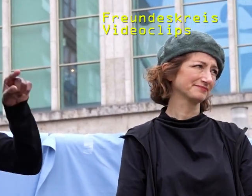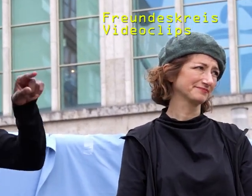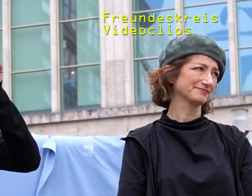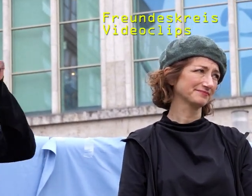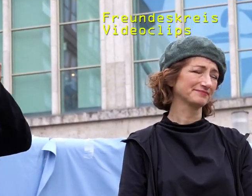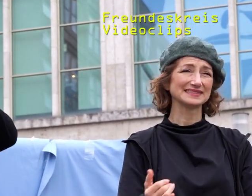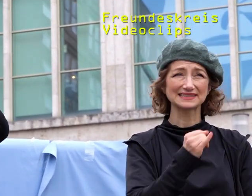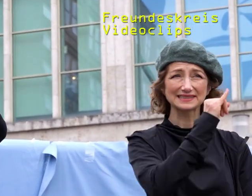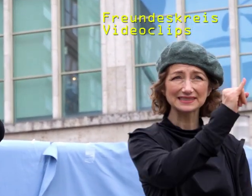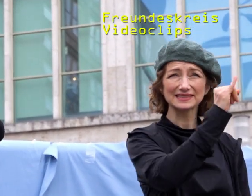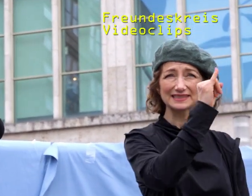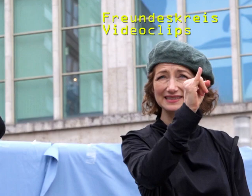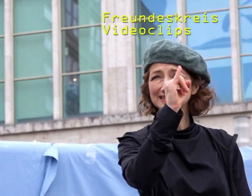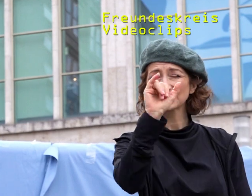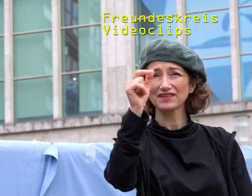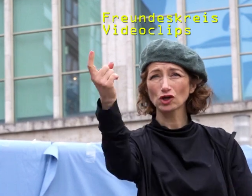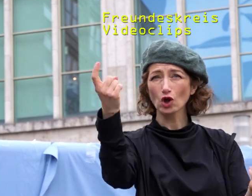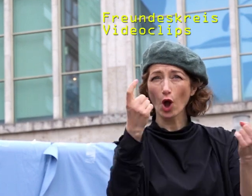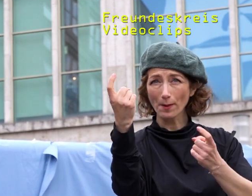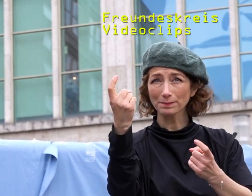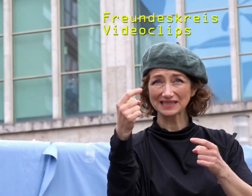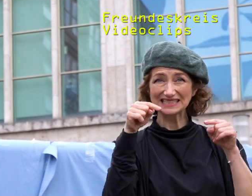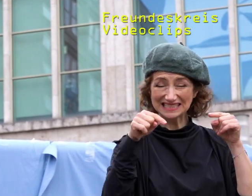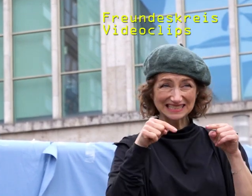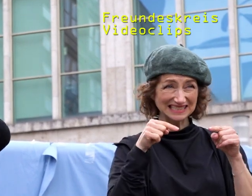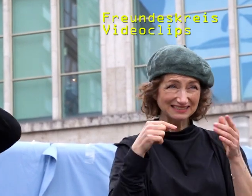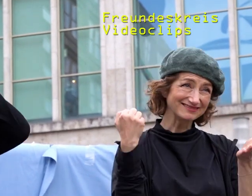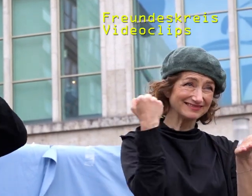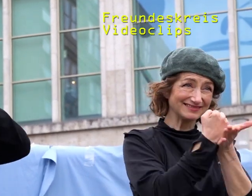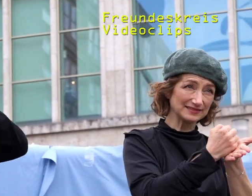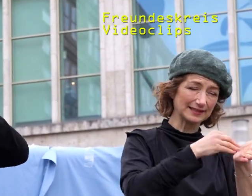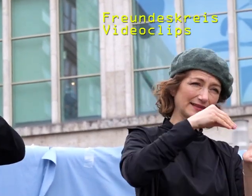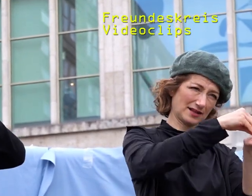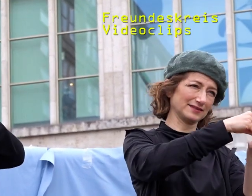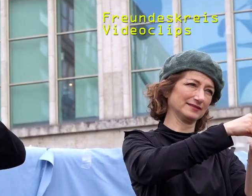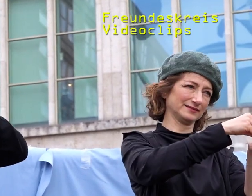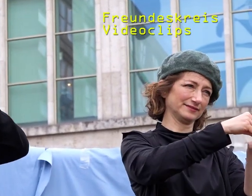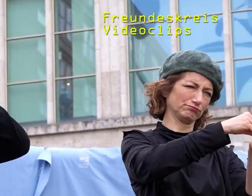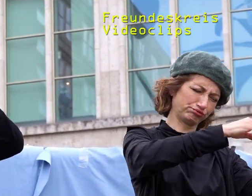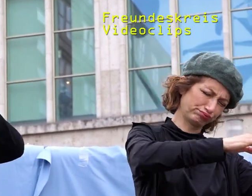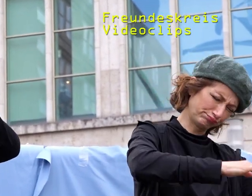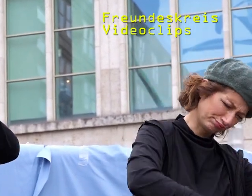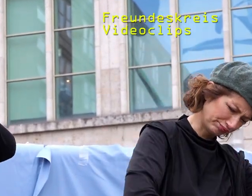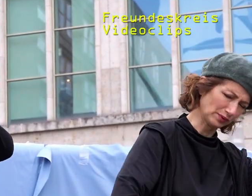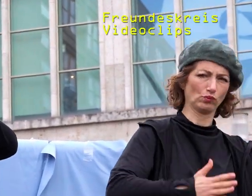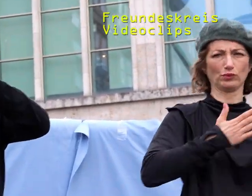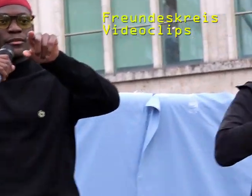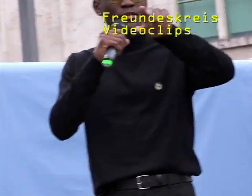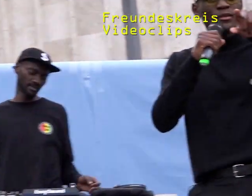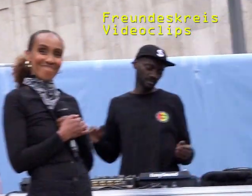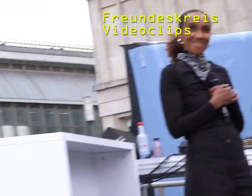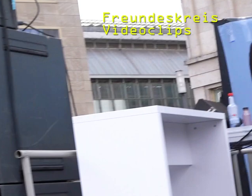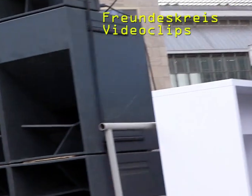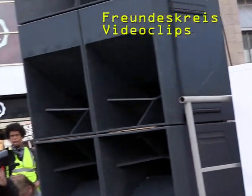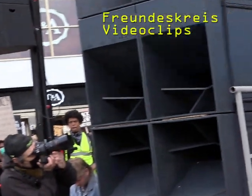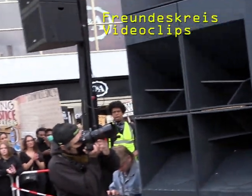Und jeder einzelne von euch ist ein Teil von dieser Geschichte. Das ist unsere Geschichte. Unsere Geschichte.